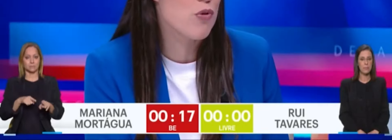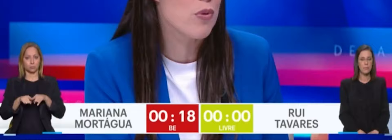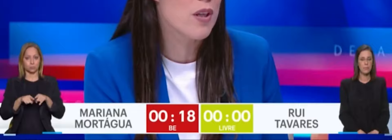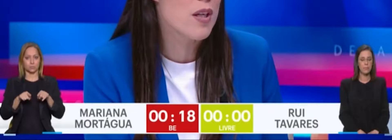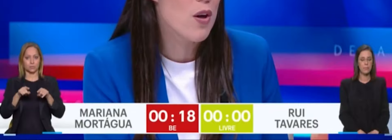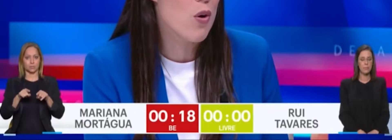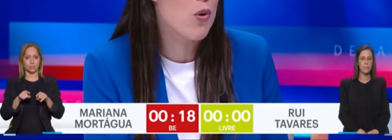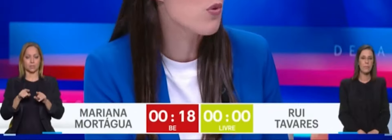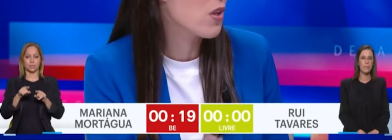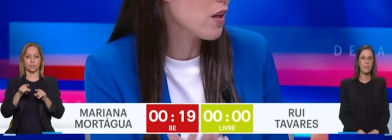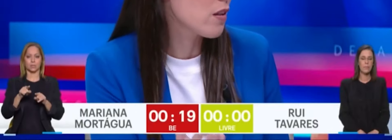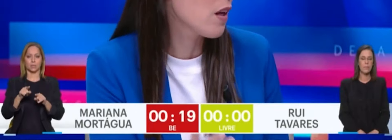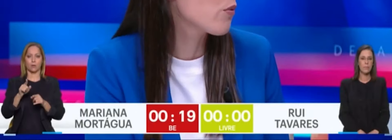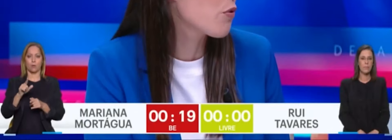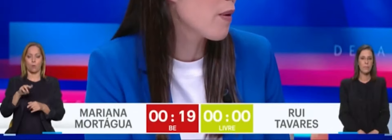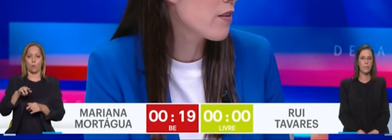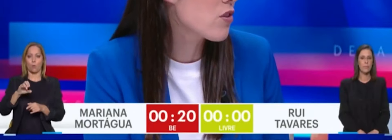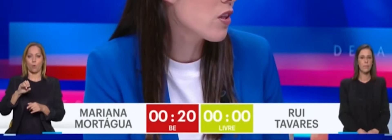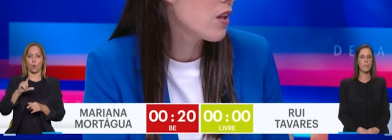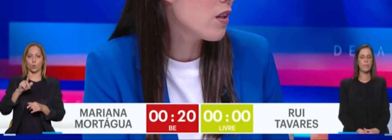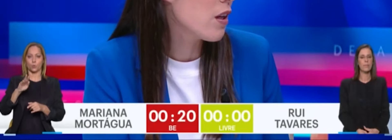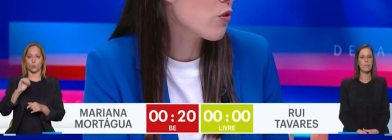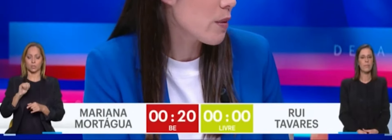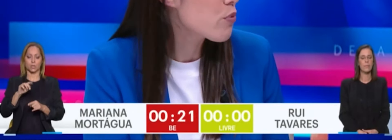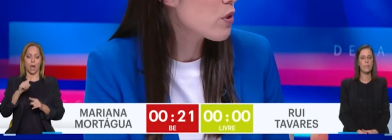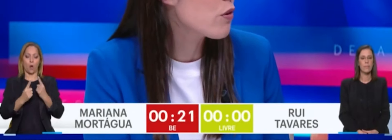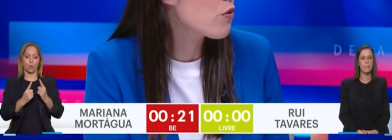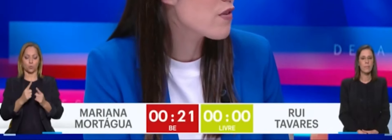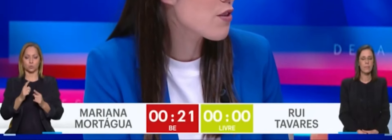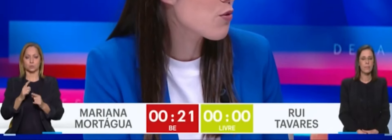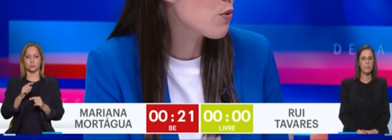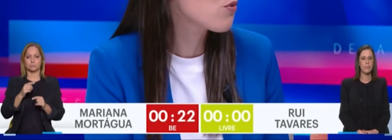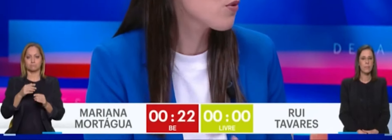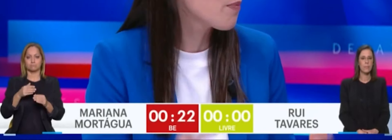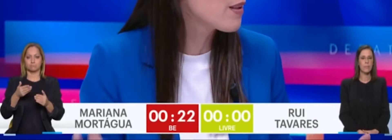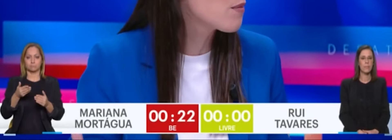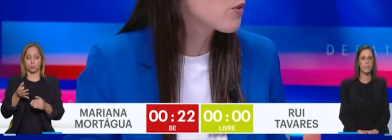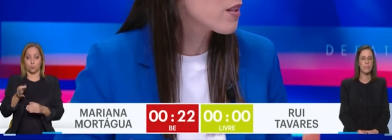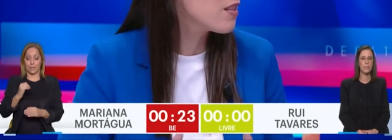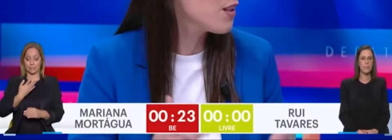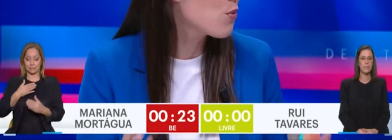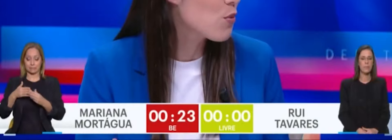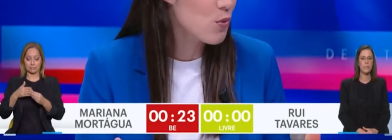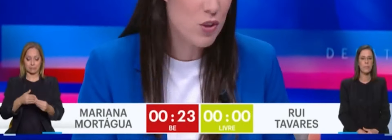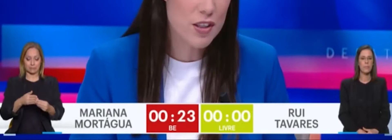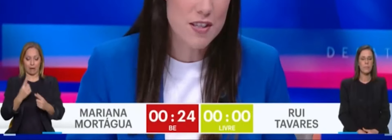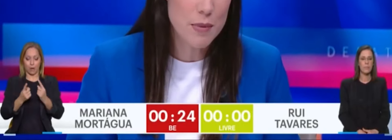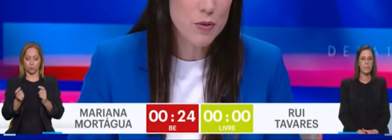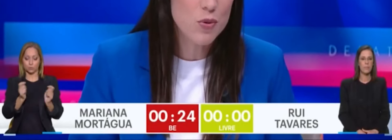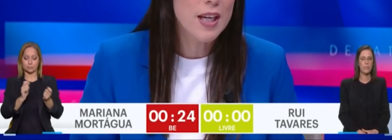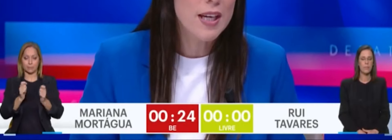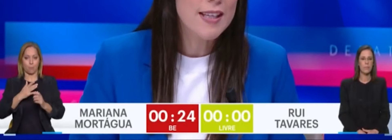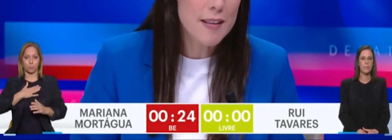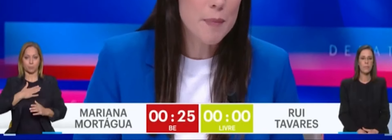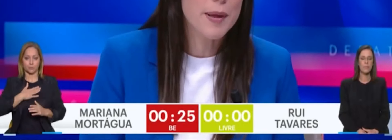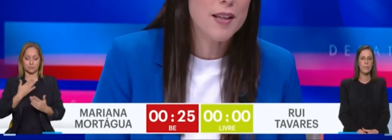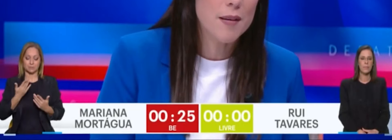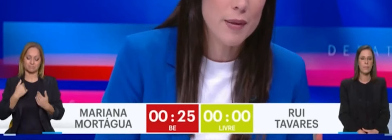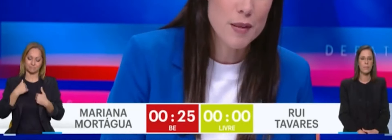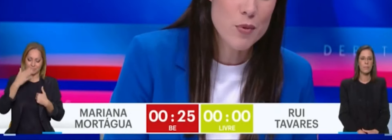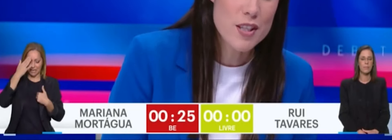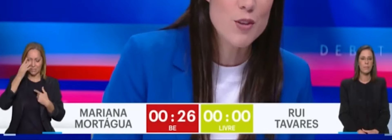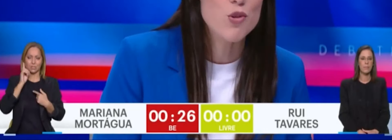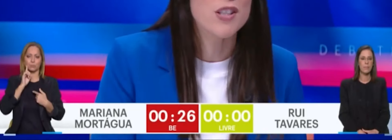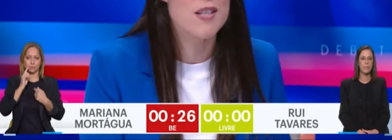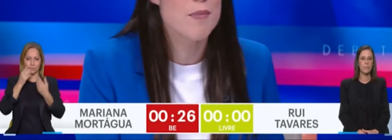nessa postura aou recusar alguns debates e acho que era importante que os fizesse todos A bem da democracia e do do esclarecimento e é também a